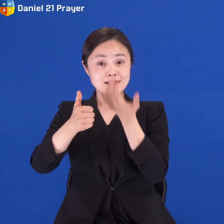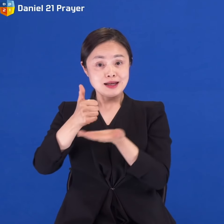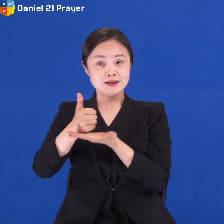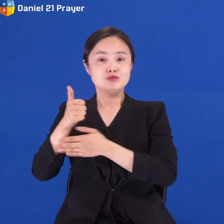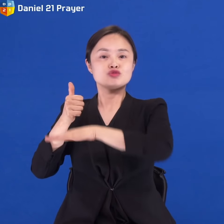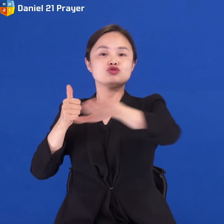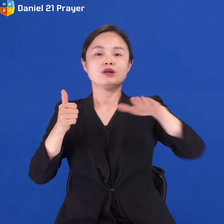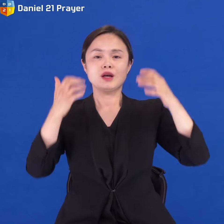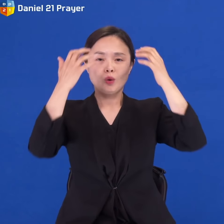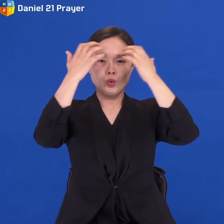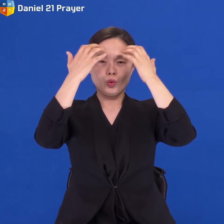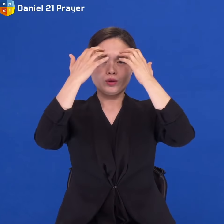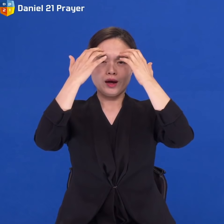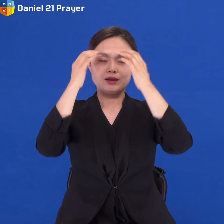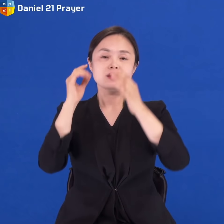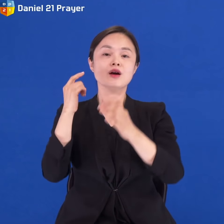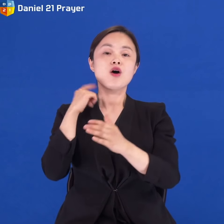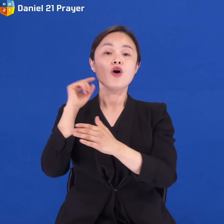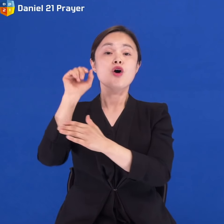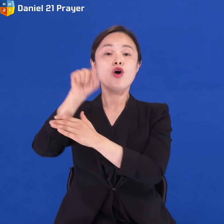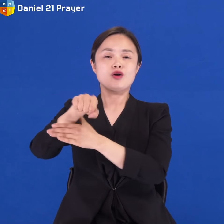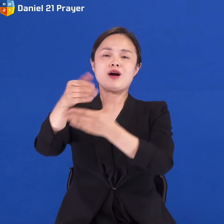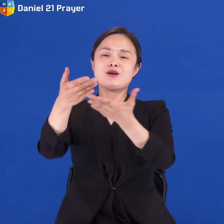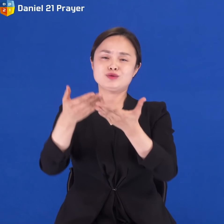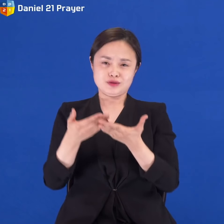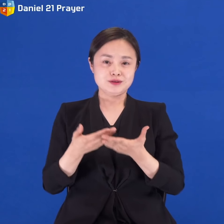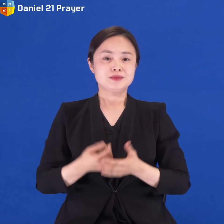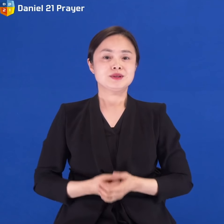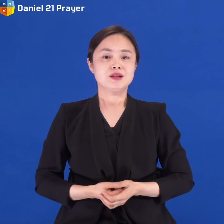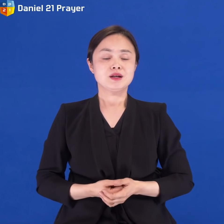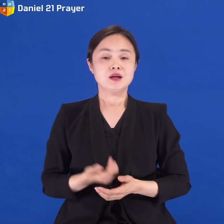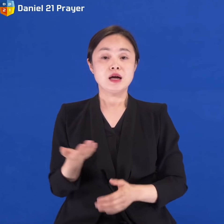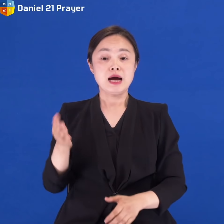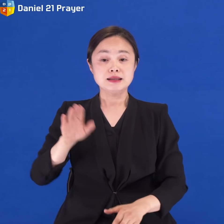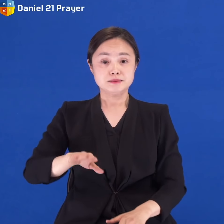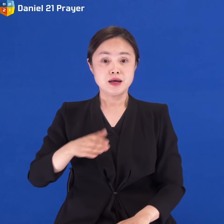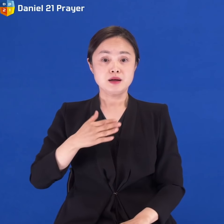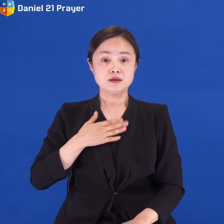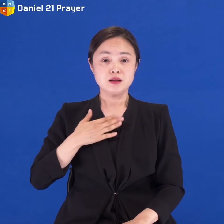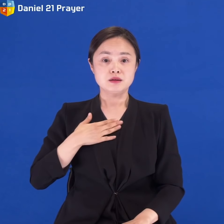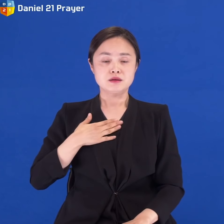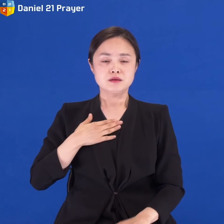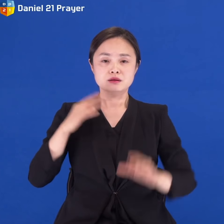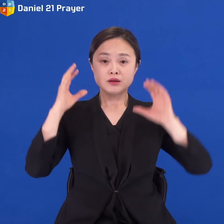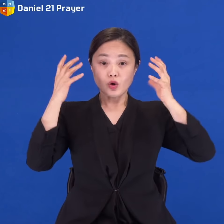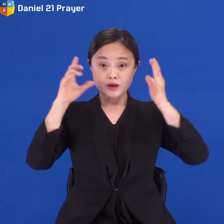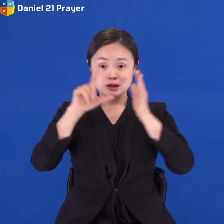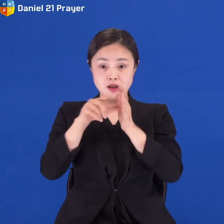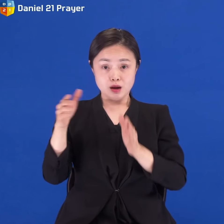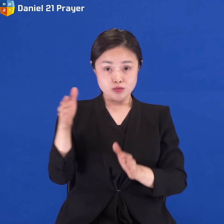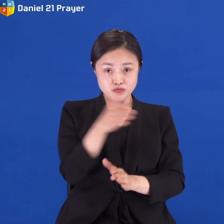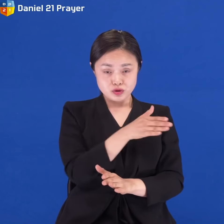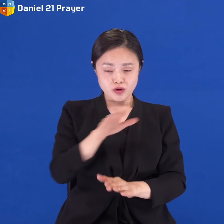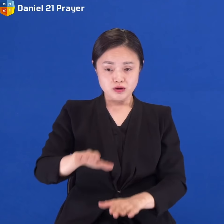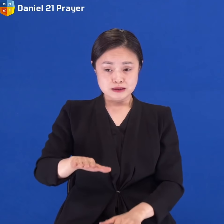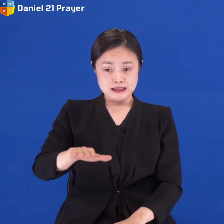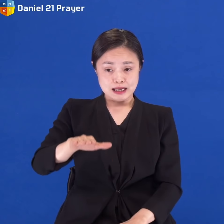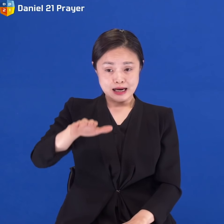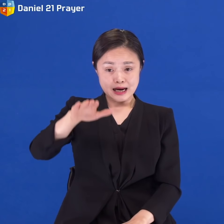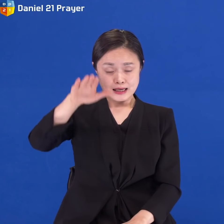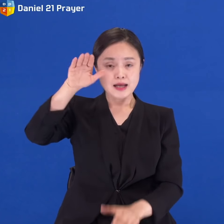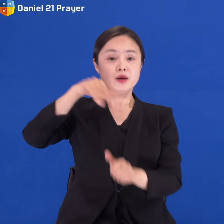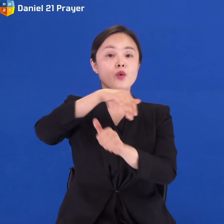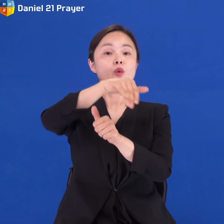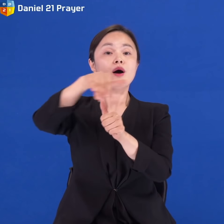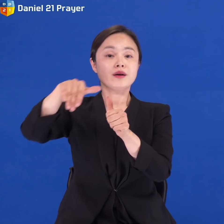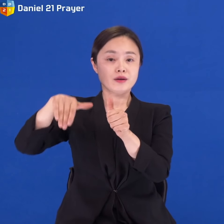것입니다. 그러나 자란 환경이 예수를 모르는 저희 가정과